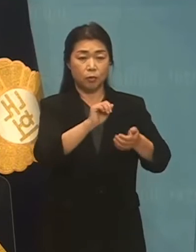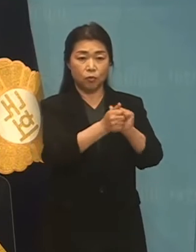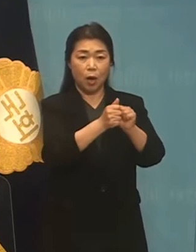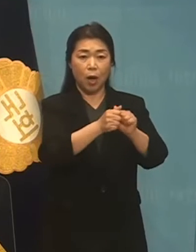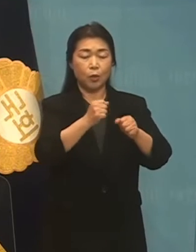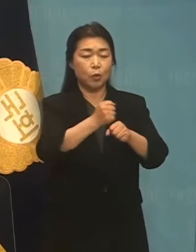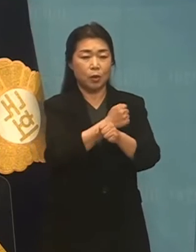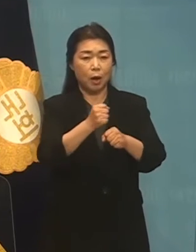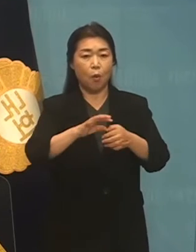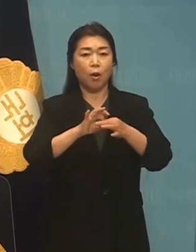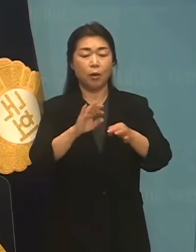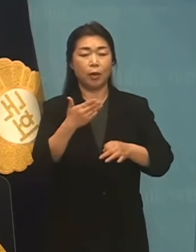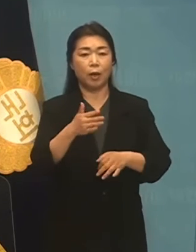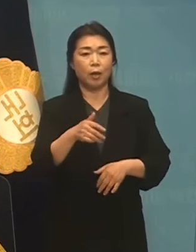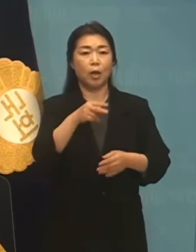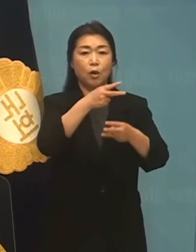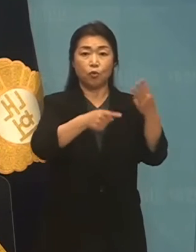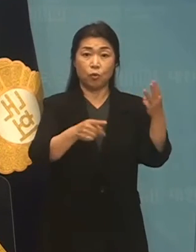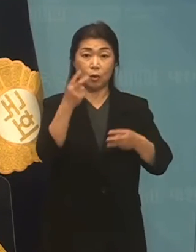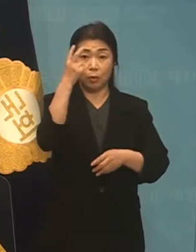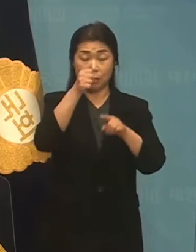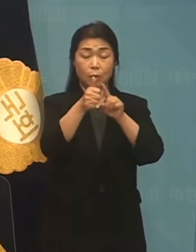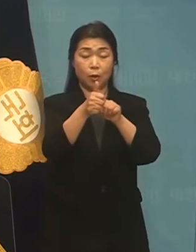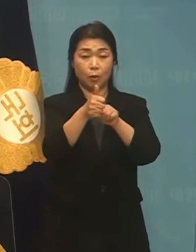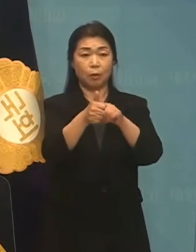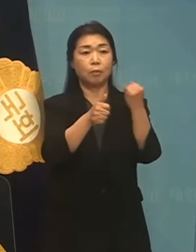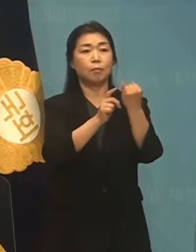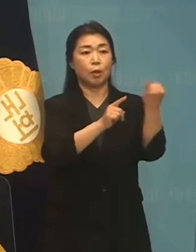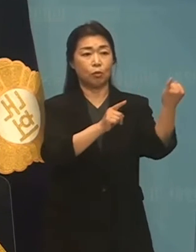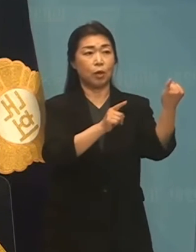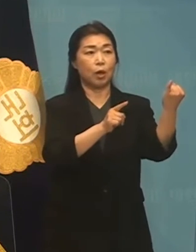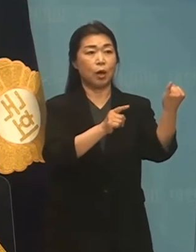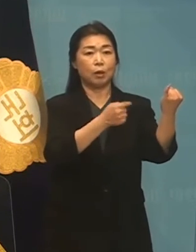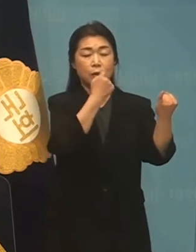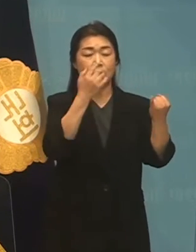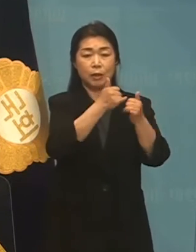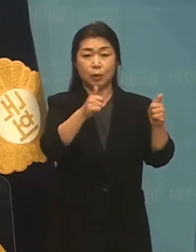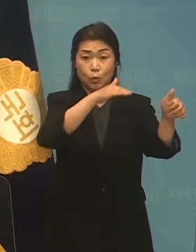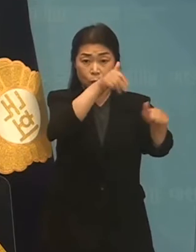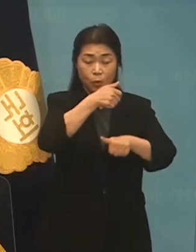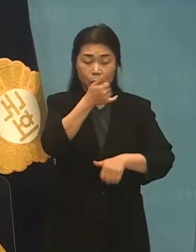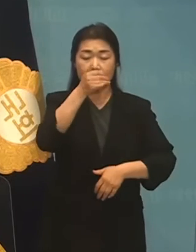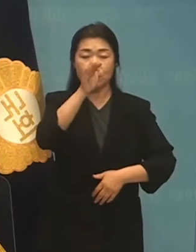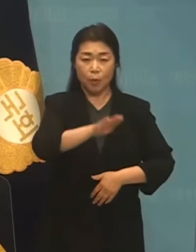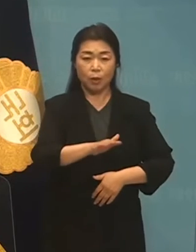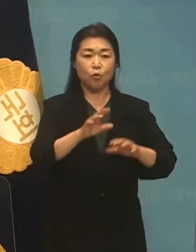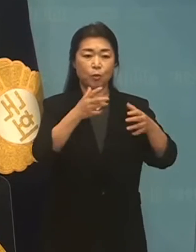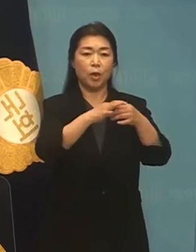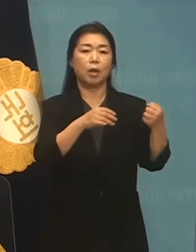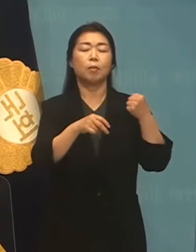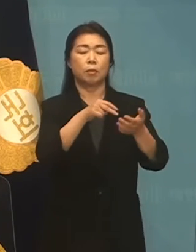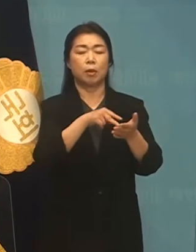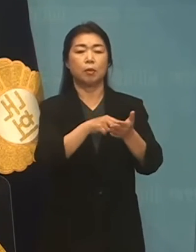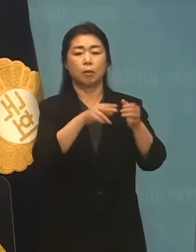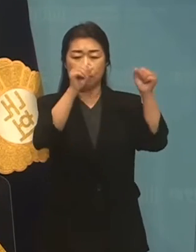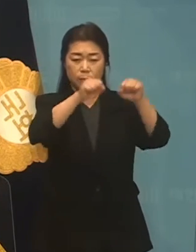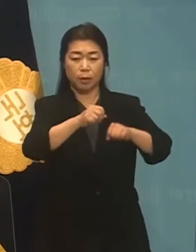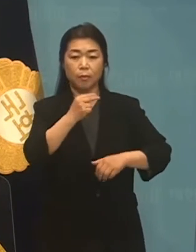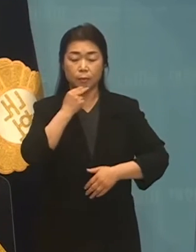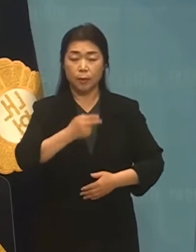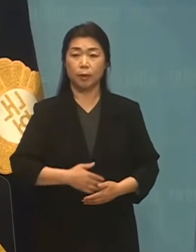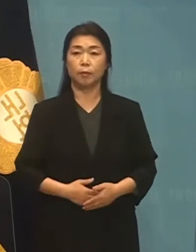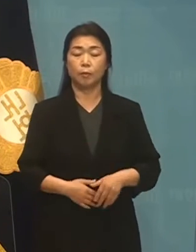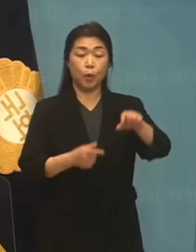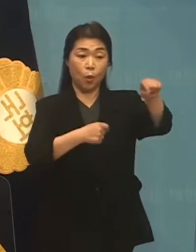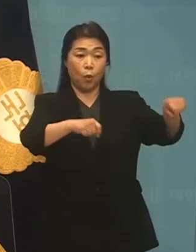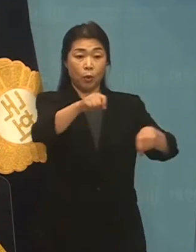씨 등을 국감 증인으로 요청했으나 국민의힘 측은 아직까지 이를 수용하지 않고 있다. 그러면서